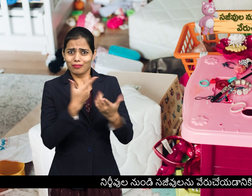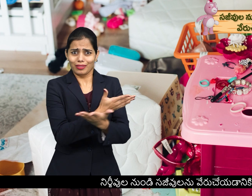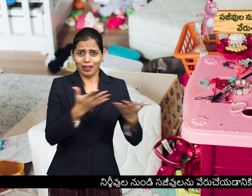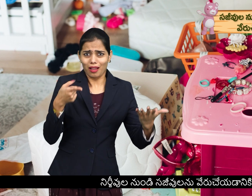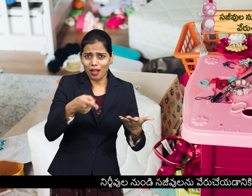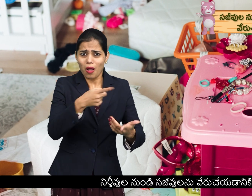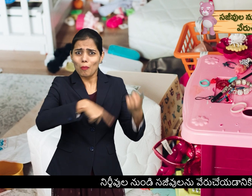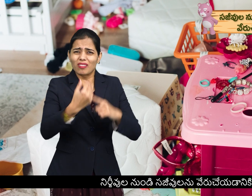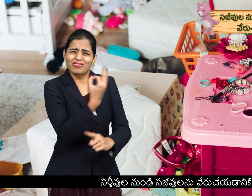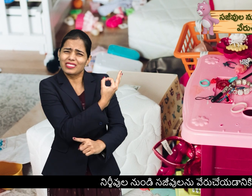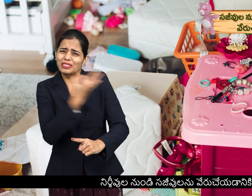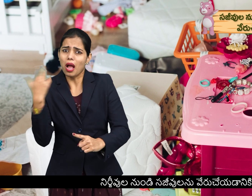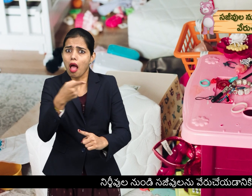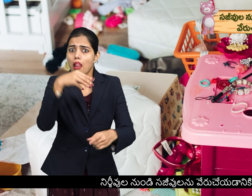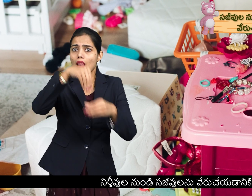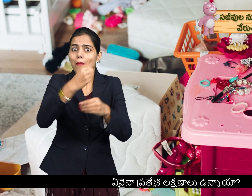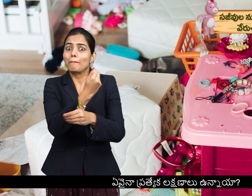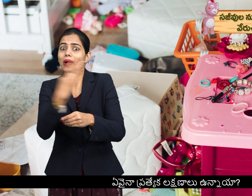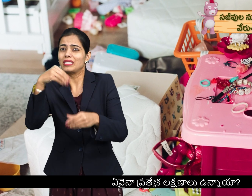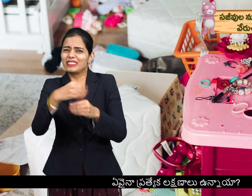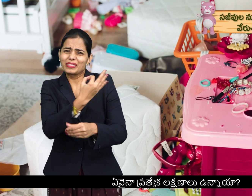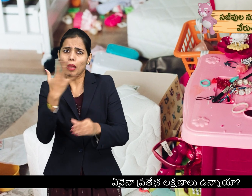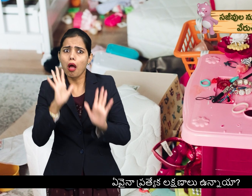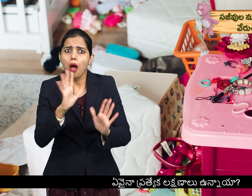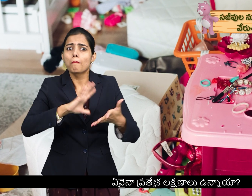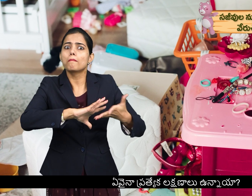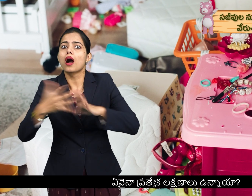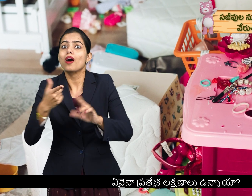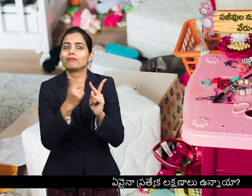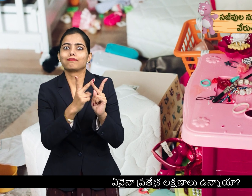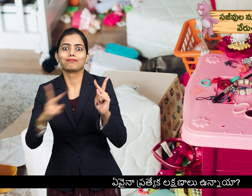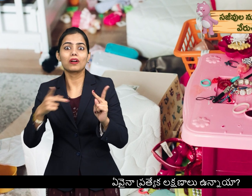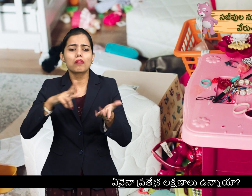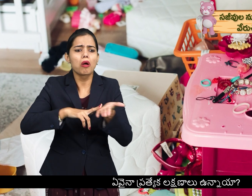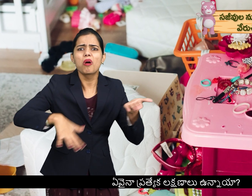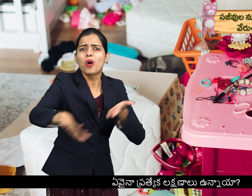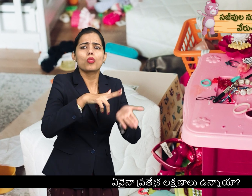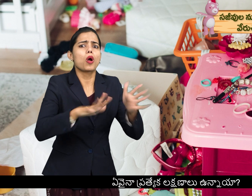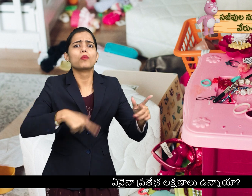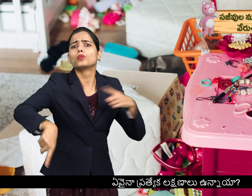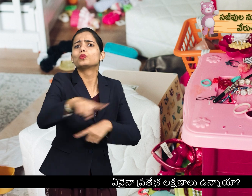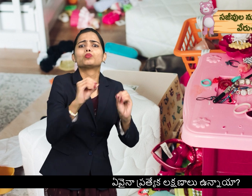నిర్జీవుల నుండి సజీవులను వేరు చేయటానికి ఏవైనా ప్రత్యేక లక్షణాలున్నాయా?